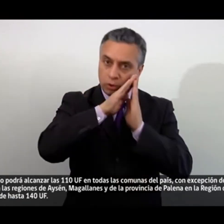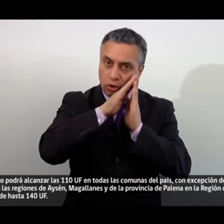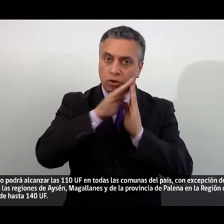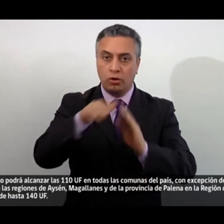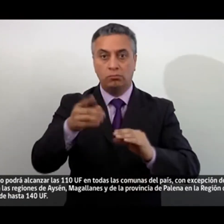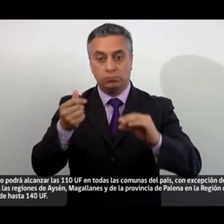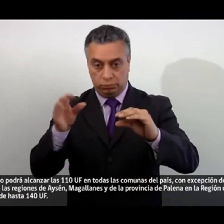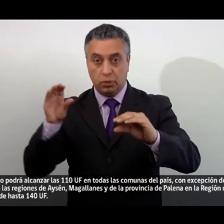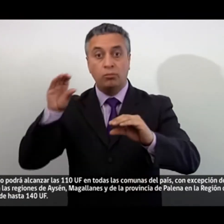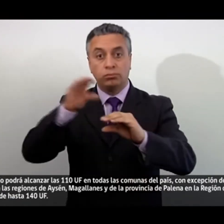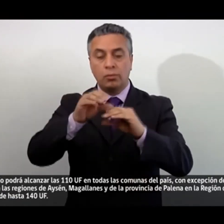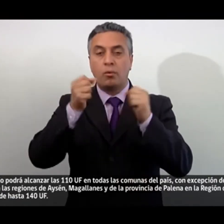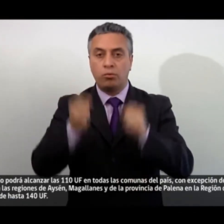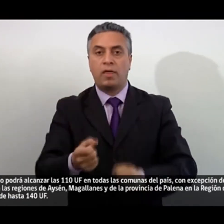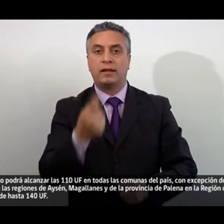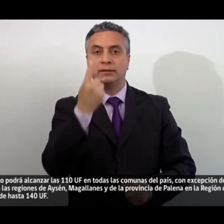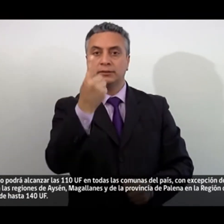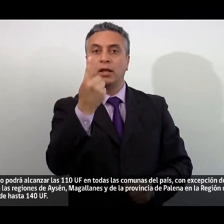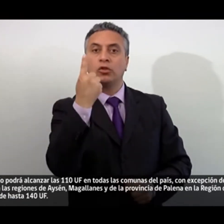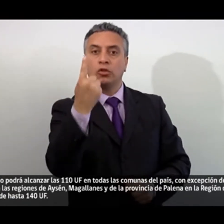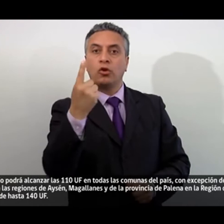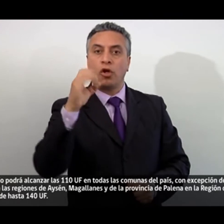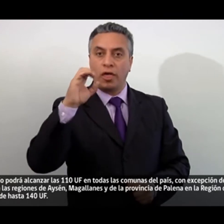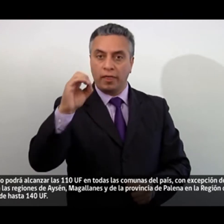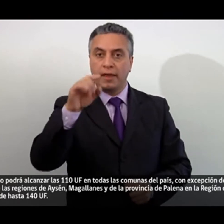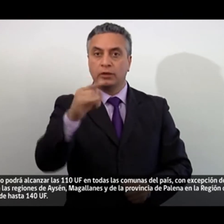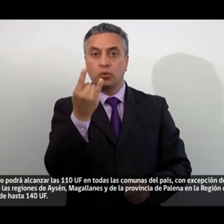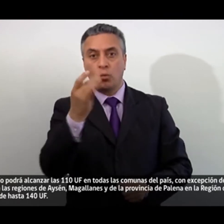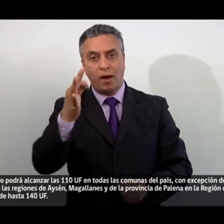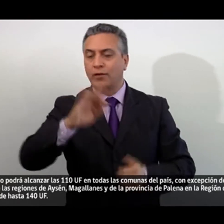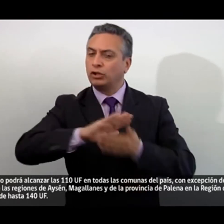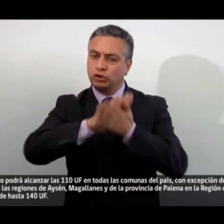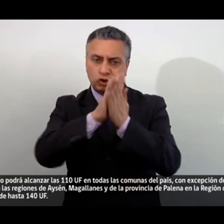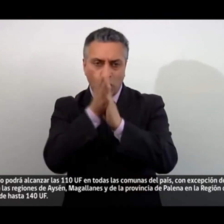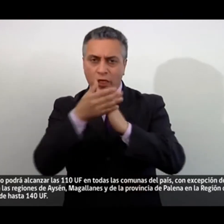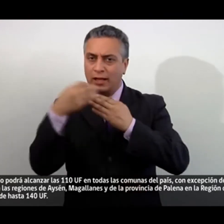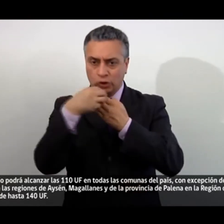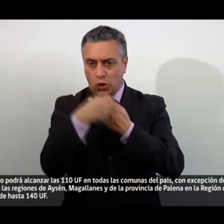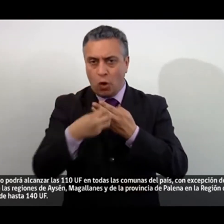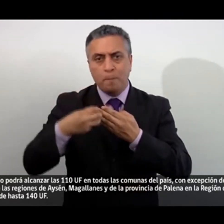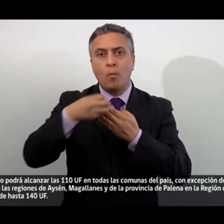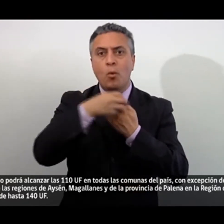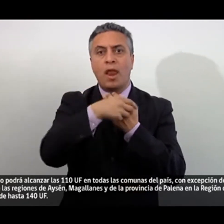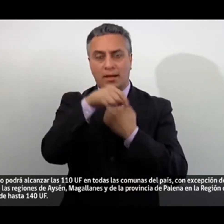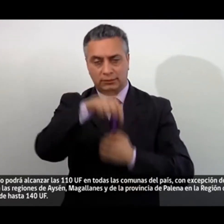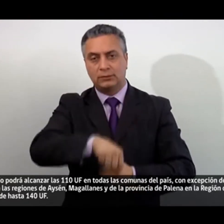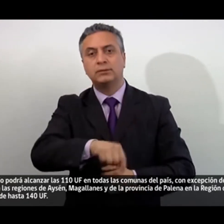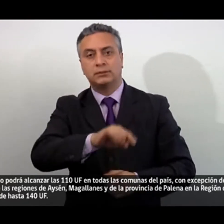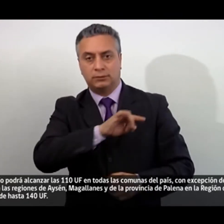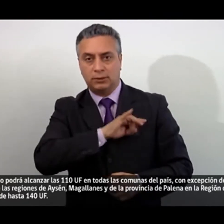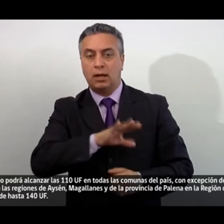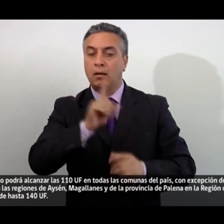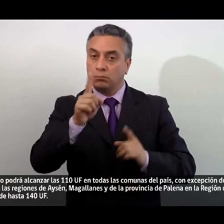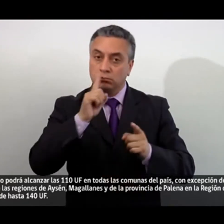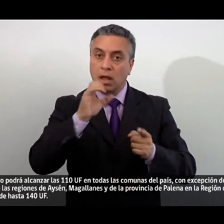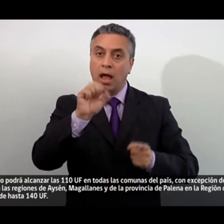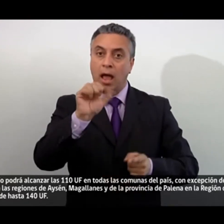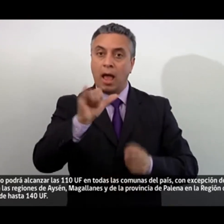subsidio podrá alcanzar las 110 UF en todas las comunas del país, con excepción de aquellas ubicadas en las regiones de